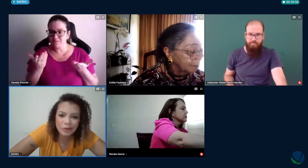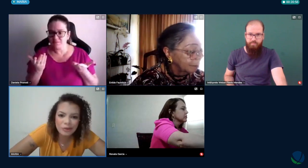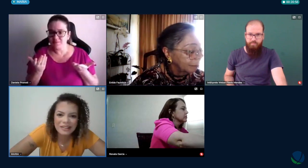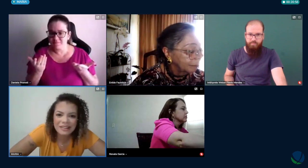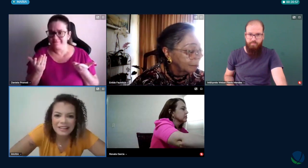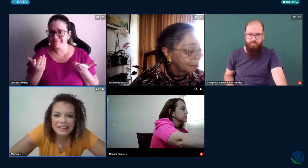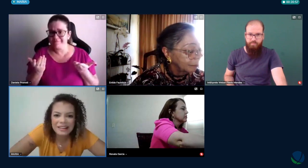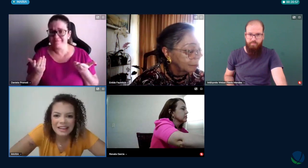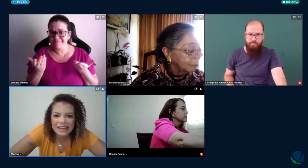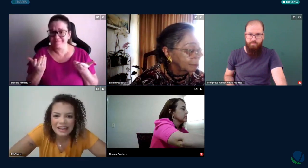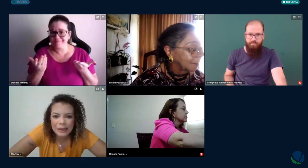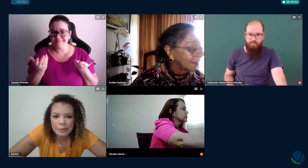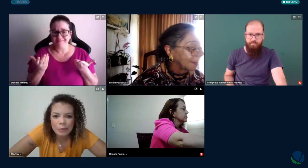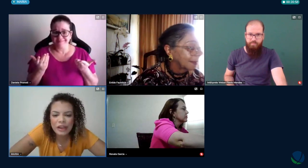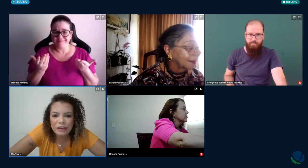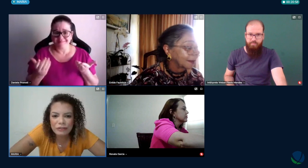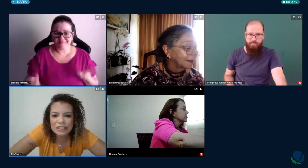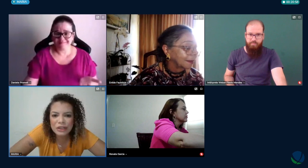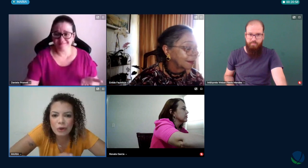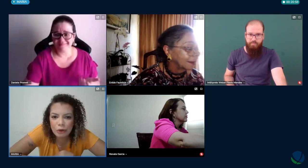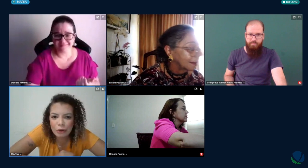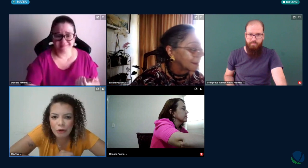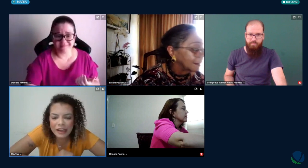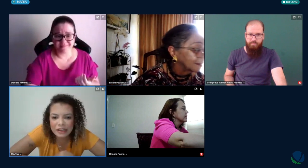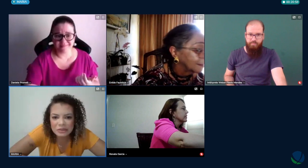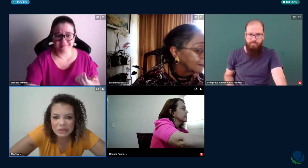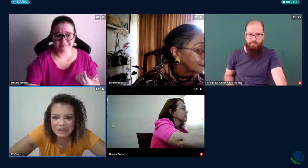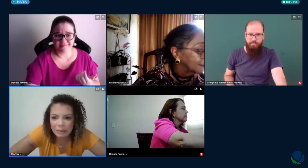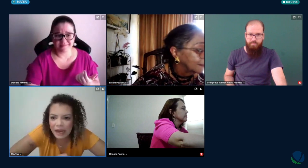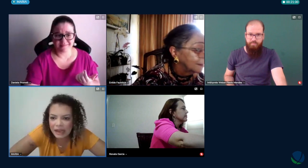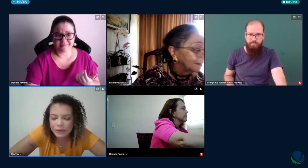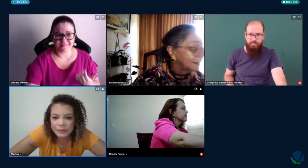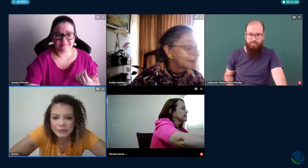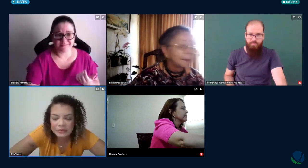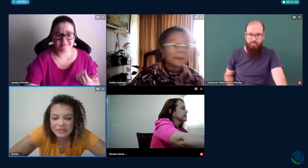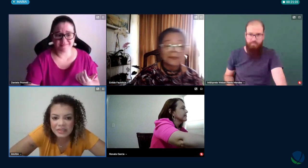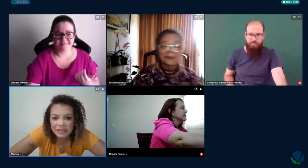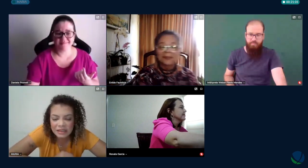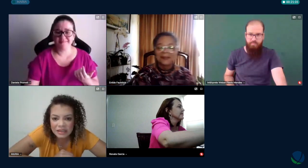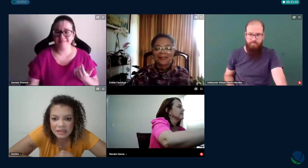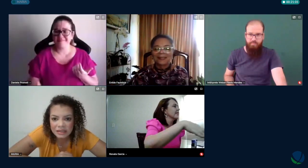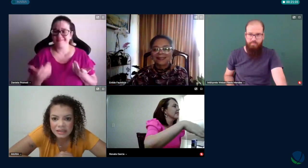outra língua. Por que que você colocou aí no seu trabalho?